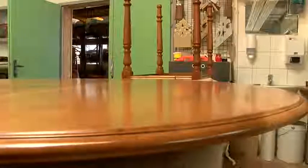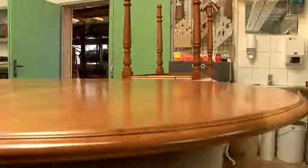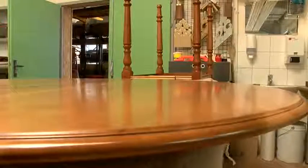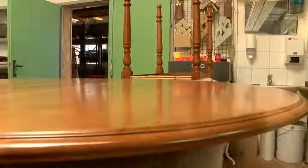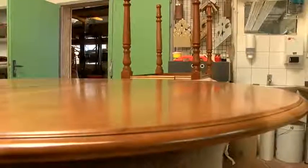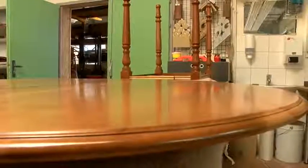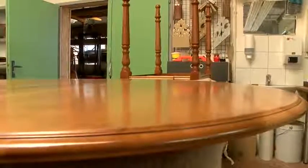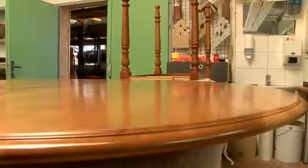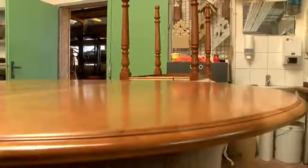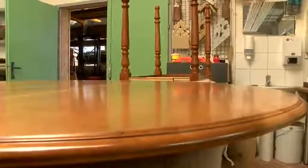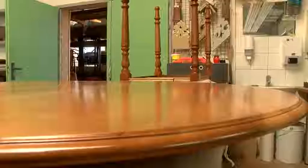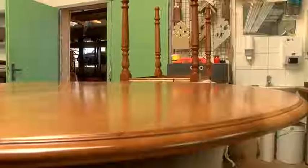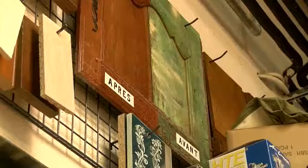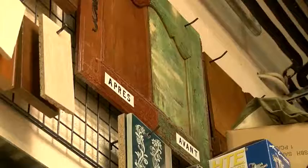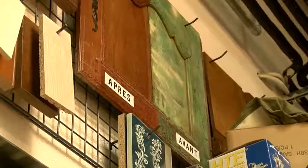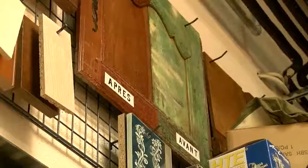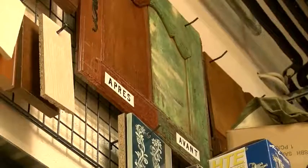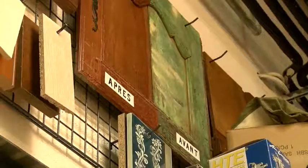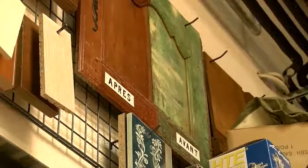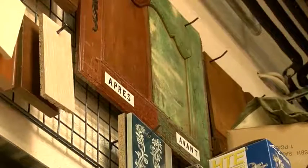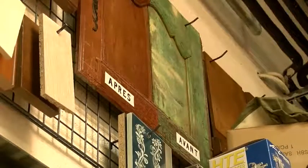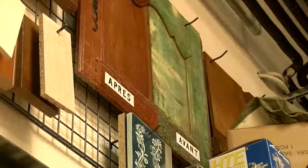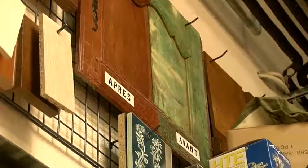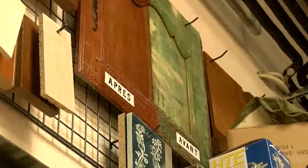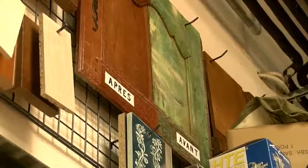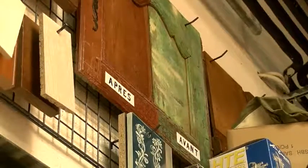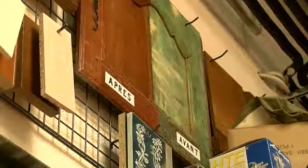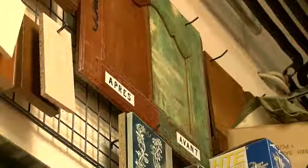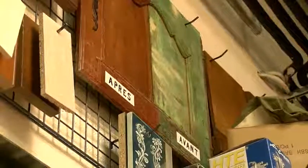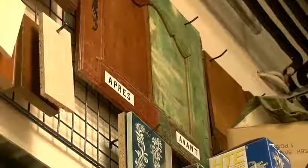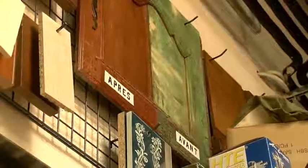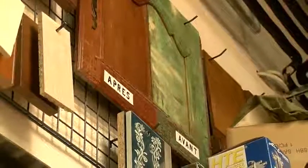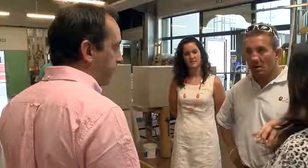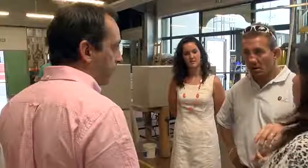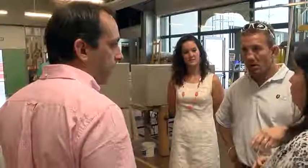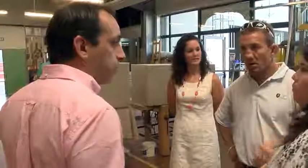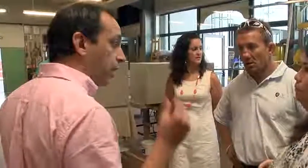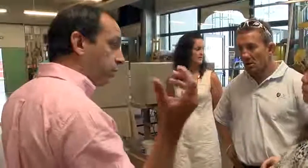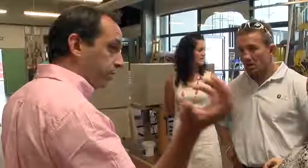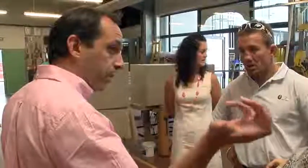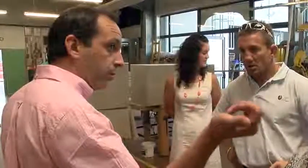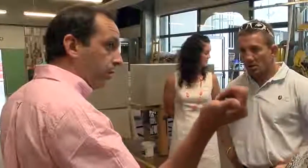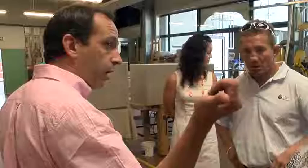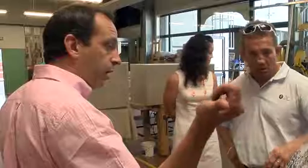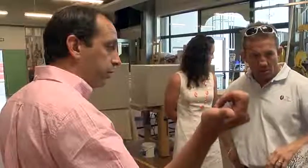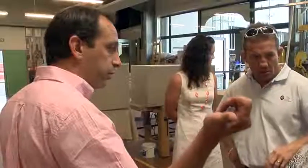Ou les réparations et les restaurations de meubles. Réparation aussi. Et donc là, contrairement à l'autre